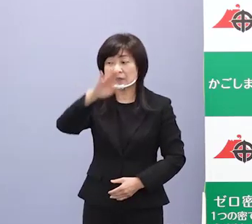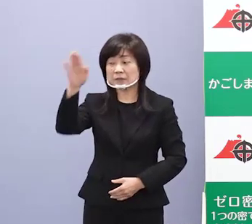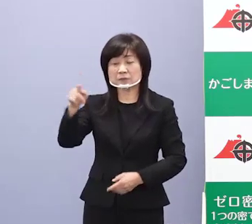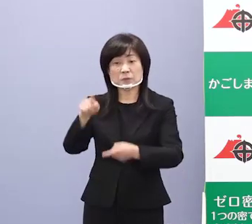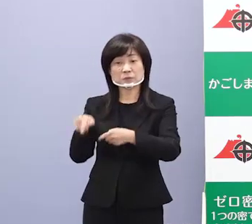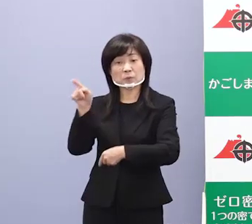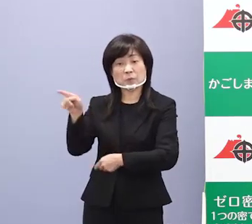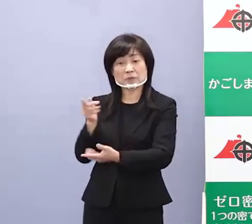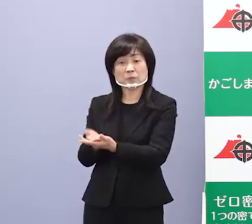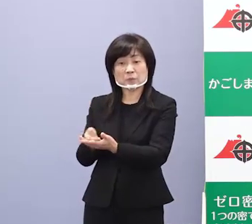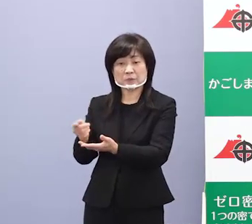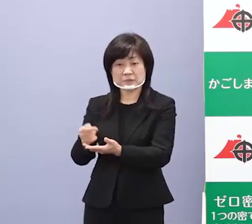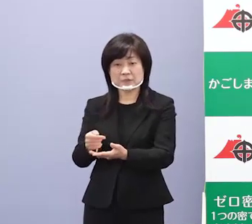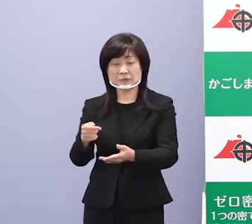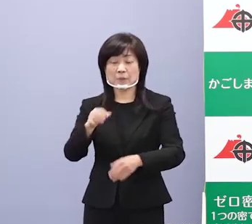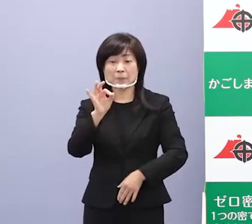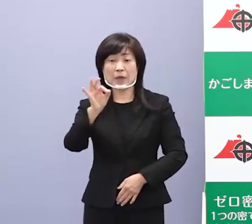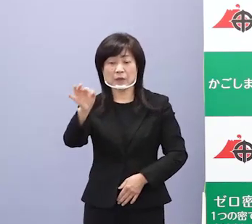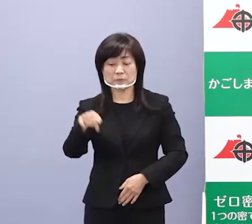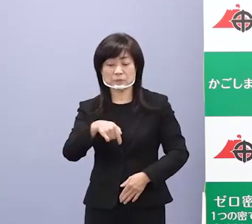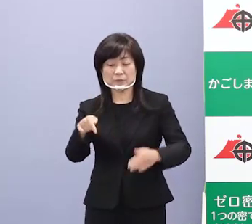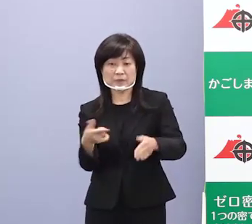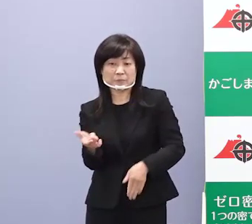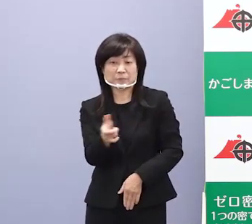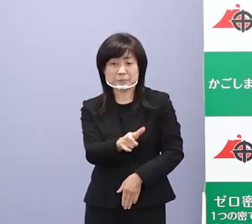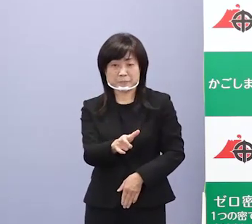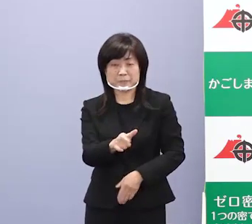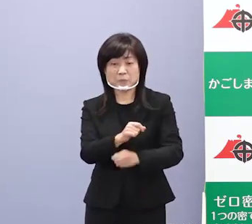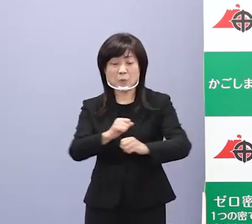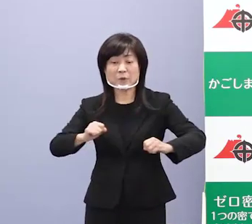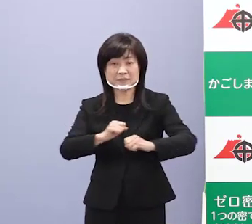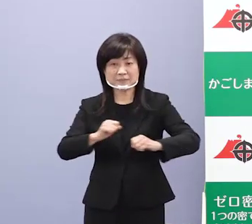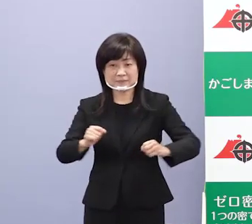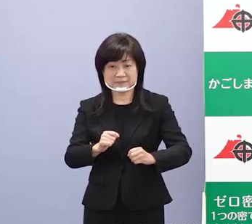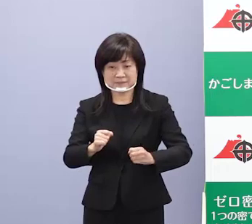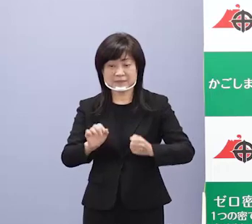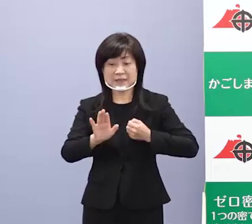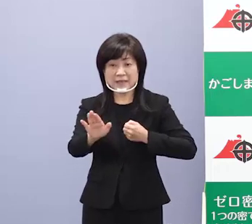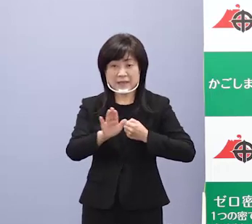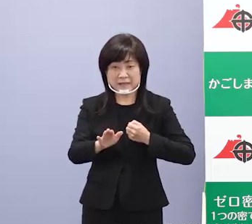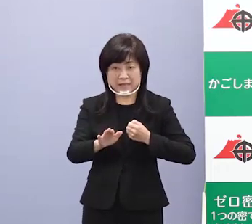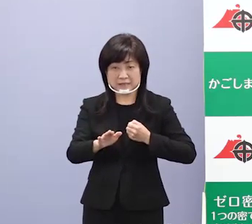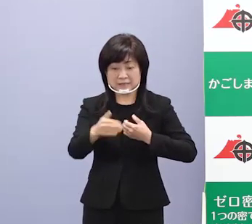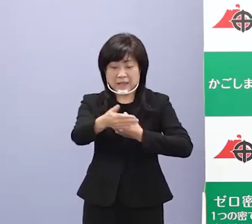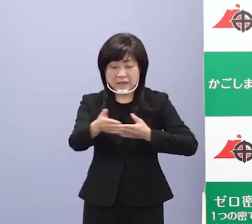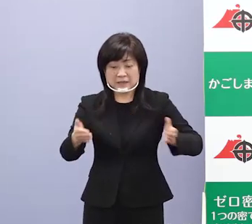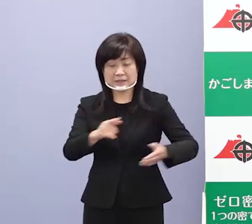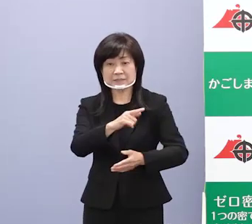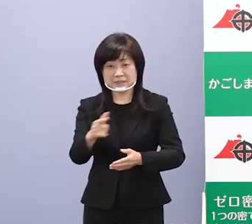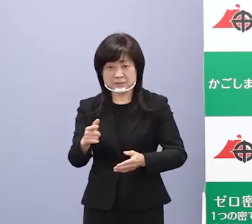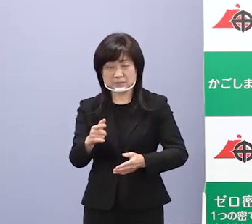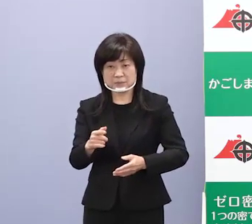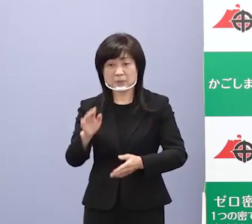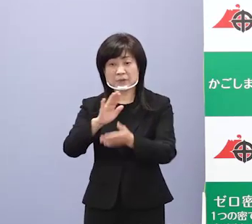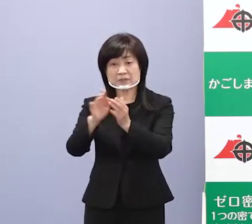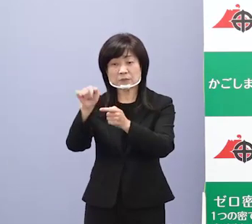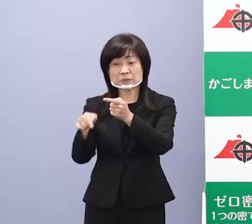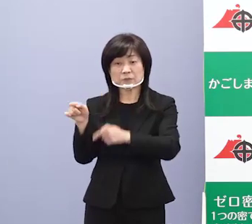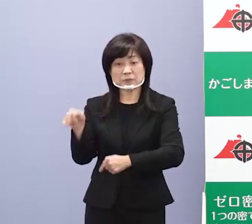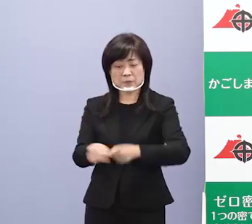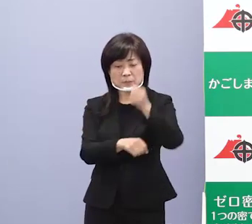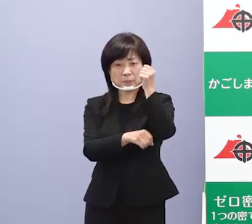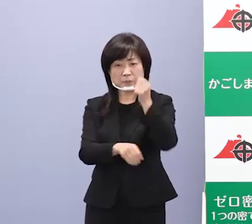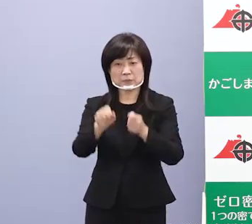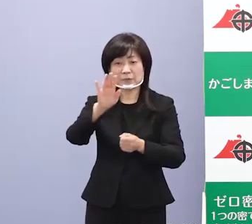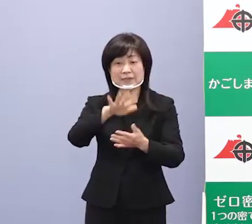要望してきた同メールへの噴火の規模及び警戒範囲などの記載については、気象庁からの元データ